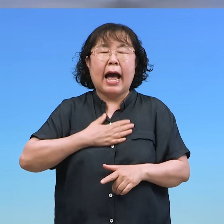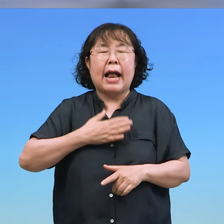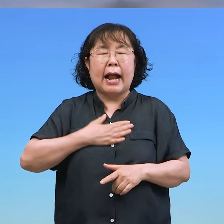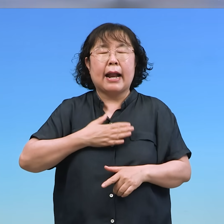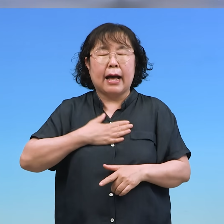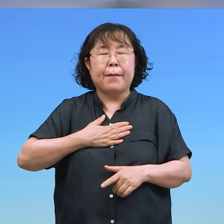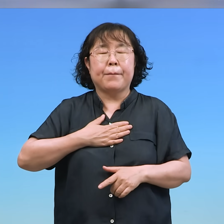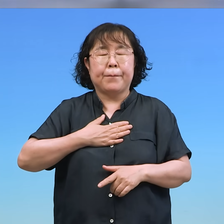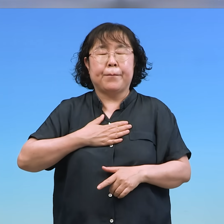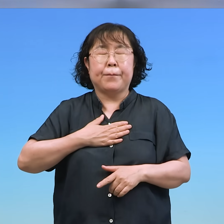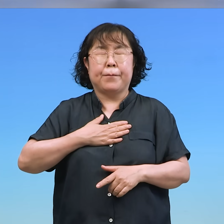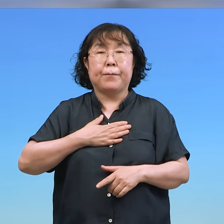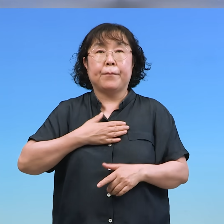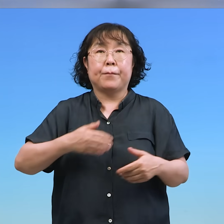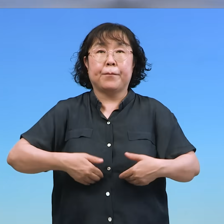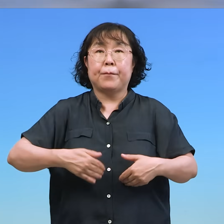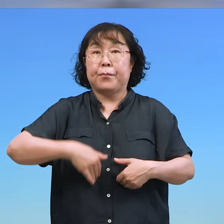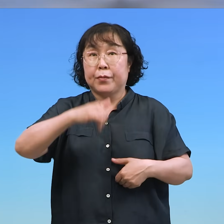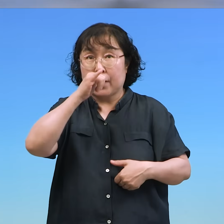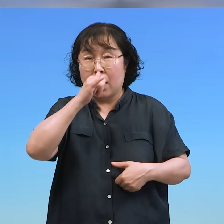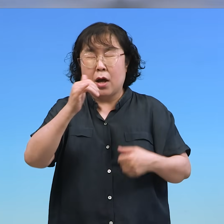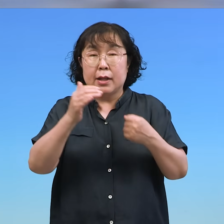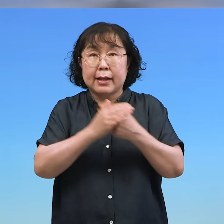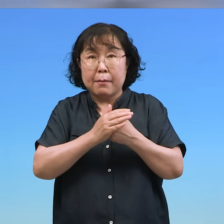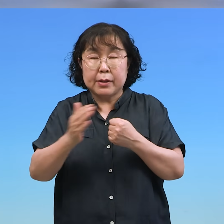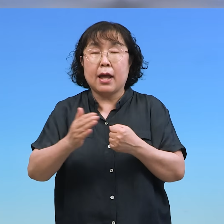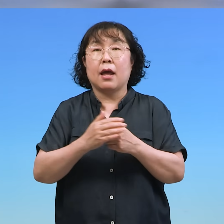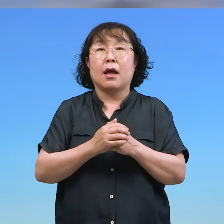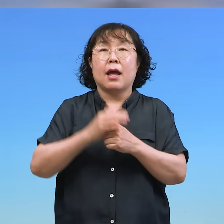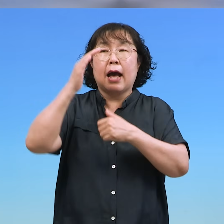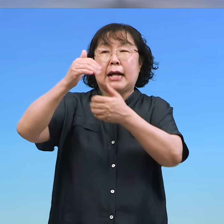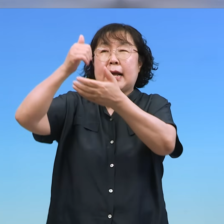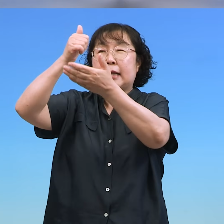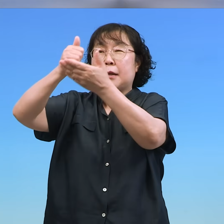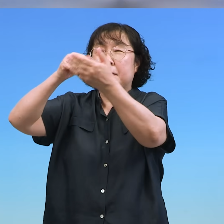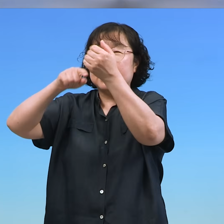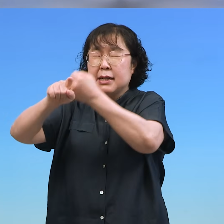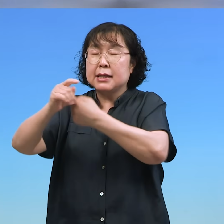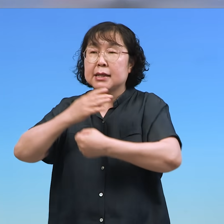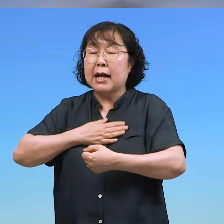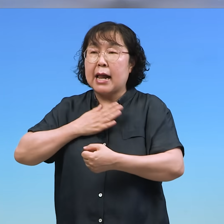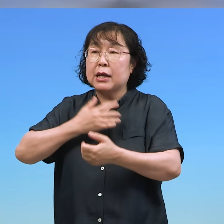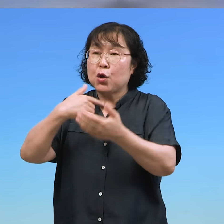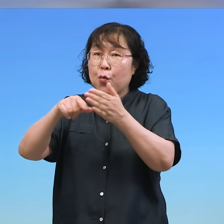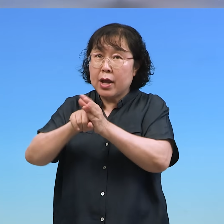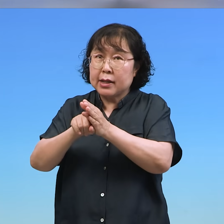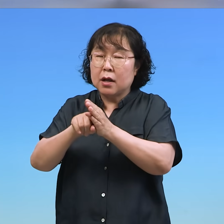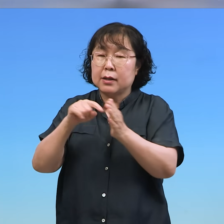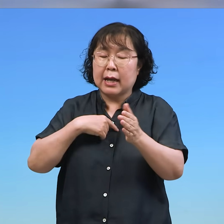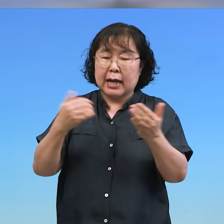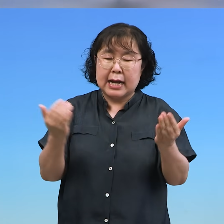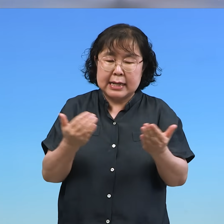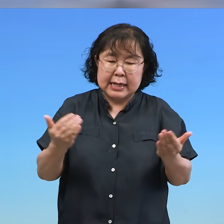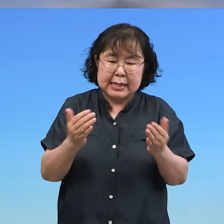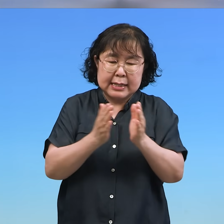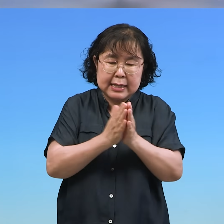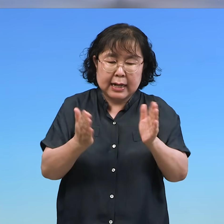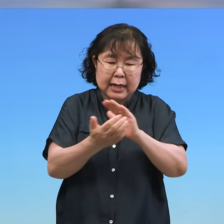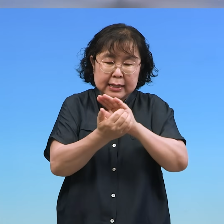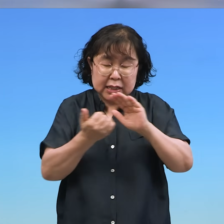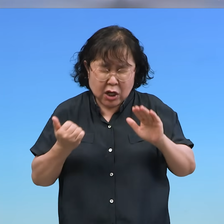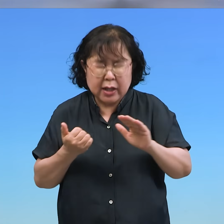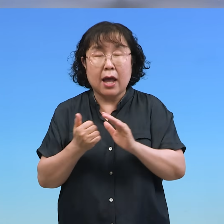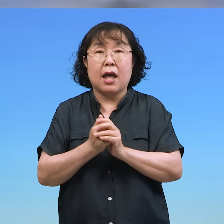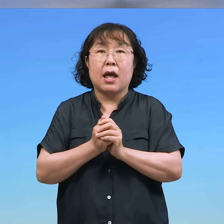계시를 알아야 돼요. 그렇기 때문에 아침에 출근하기 전에 말씀 묵상하고 가자는 거 아닙니까? 아침에